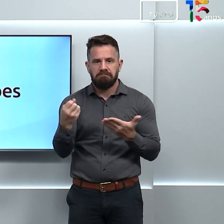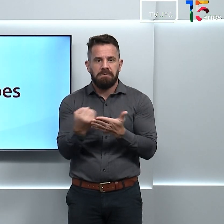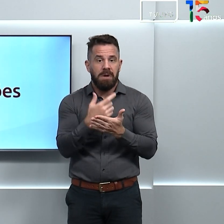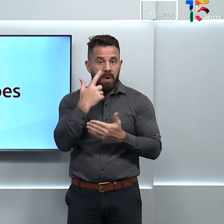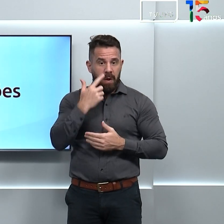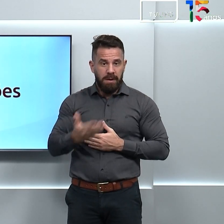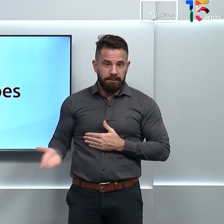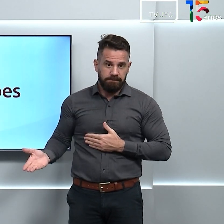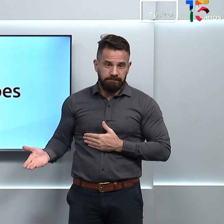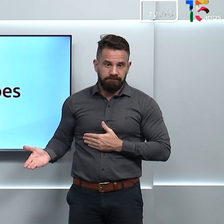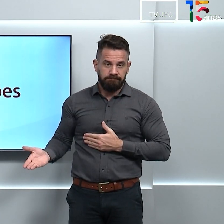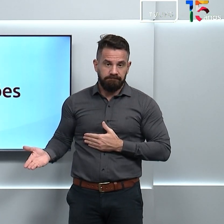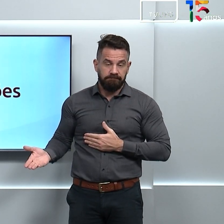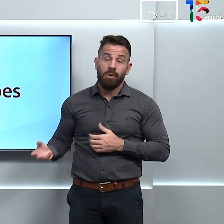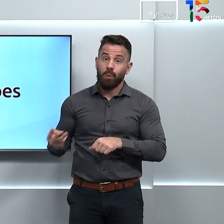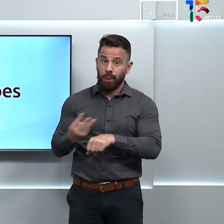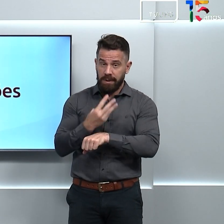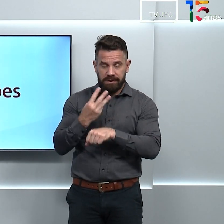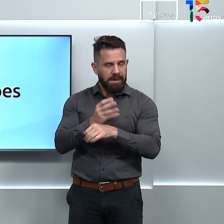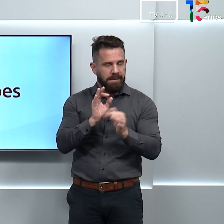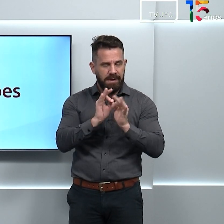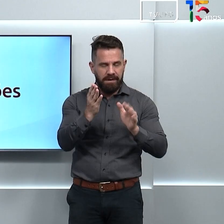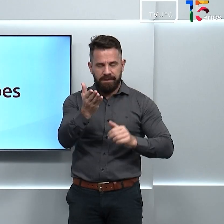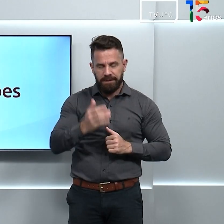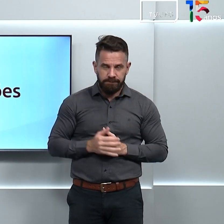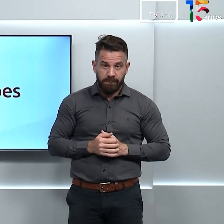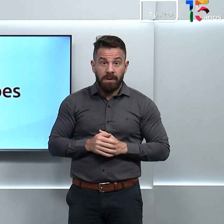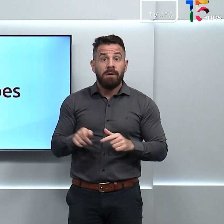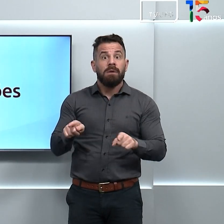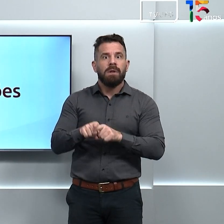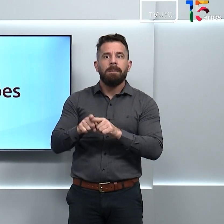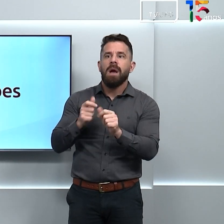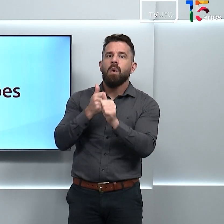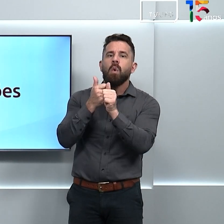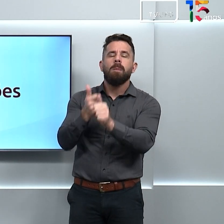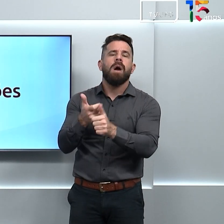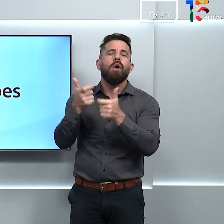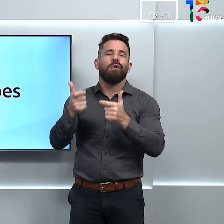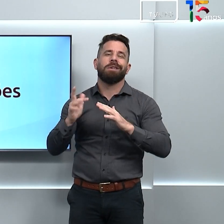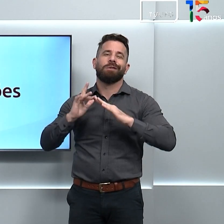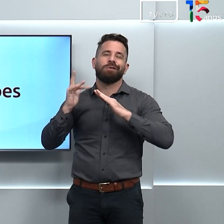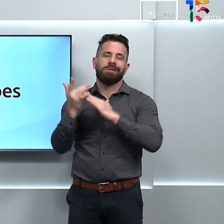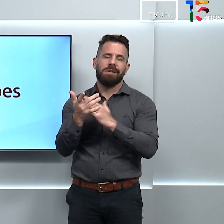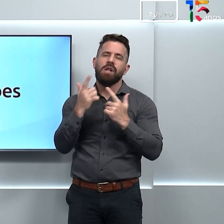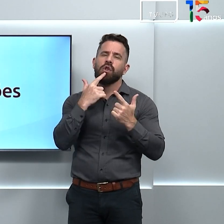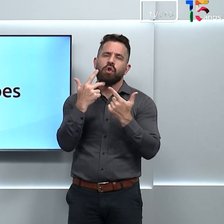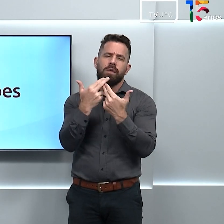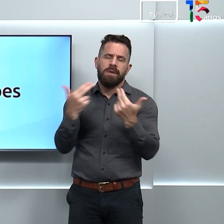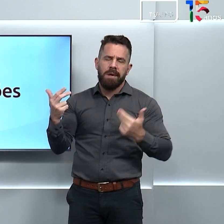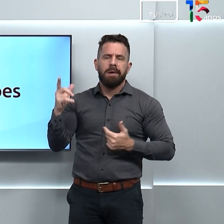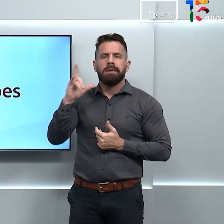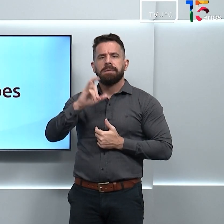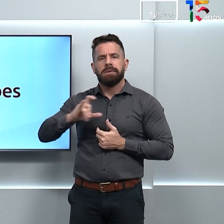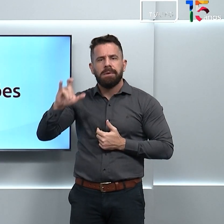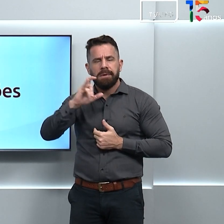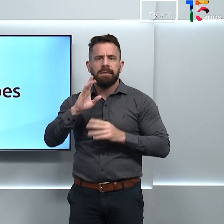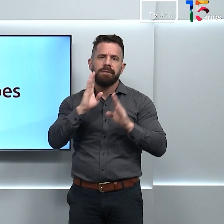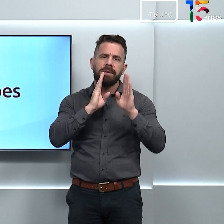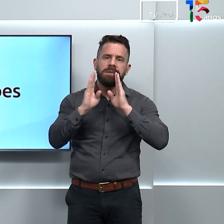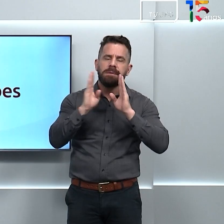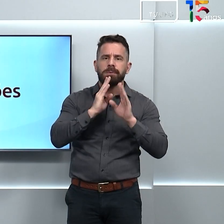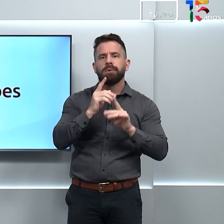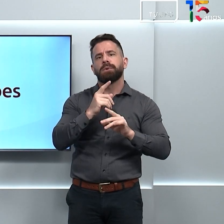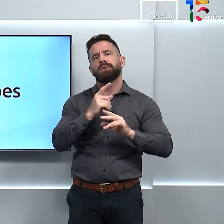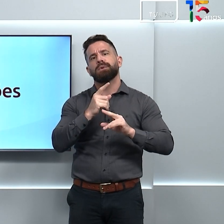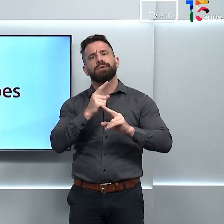629-9181-1406. Você também pode acompanhar a gente pelas redes sociais. A gente tem Instagram, Facebook, YouTube, TikTok,